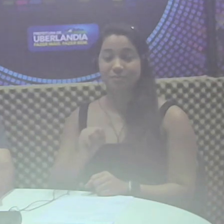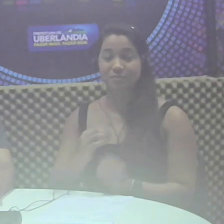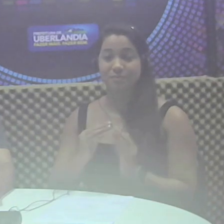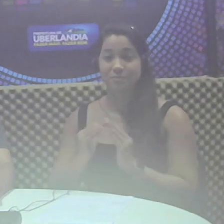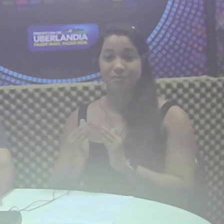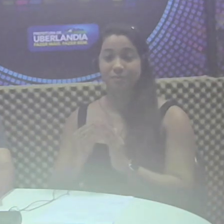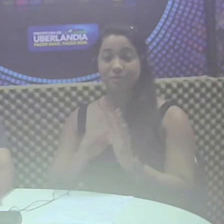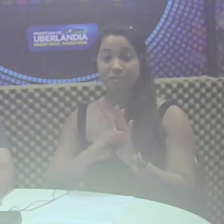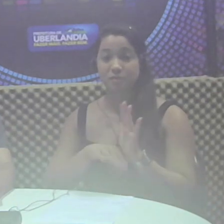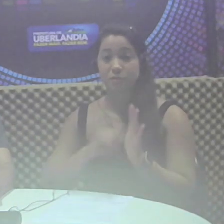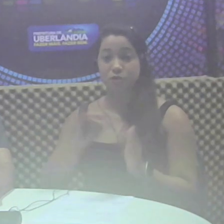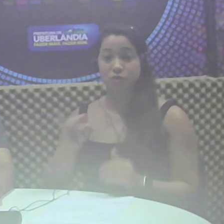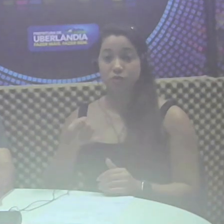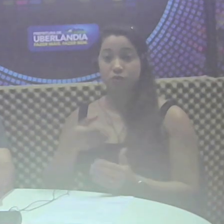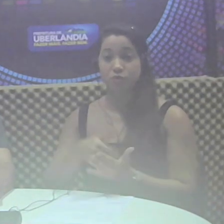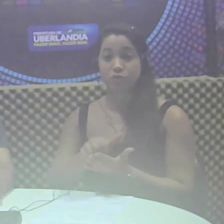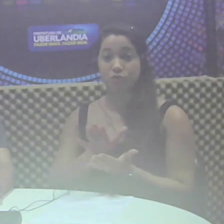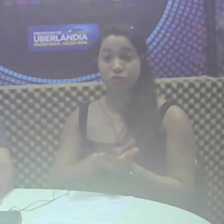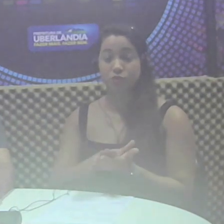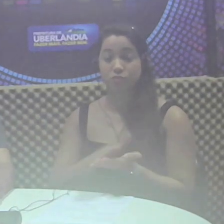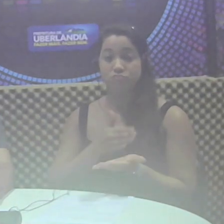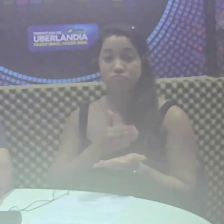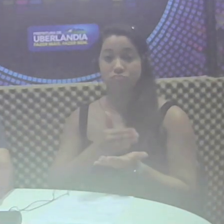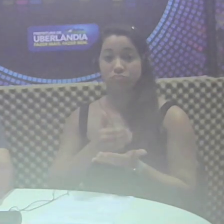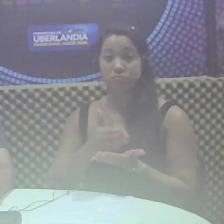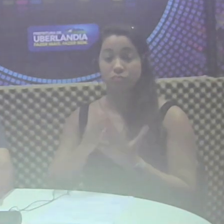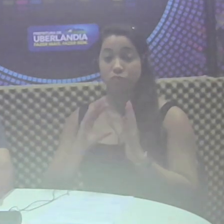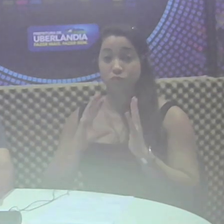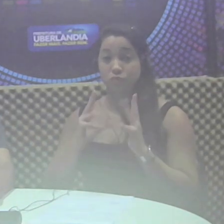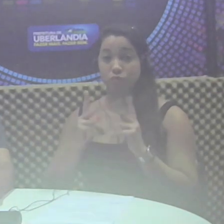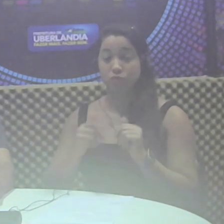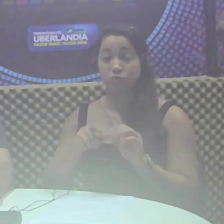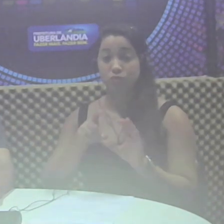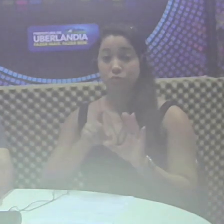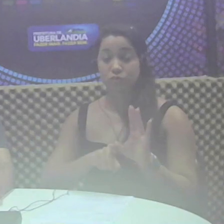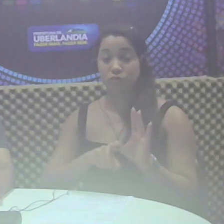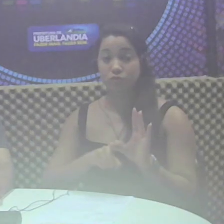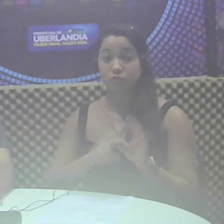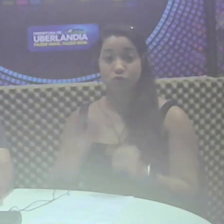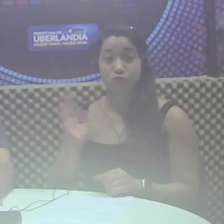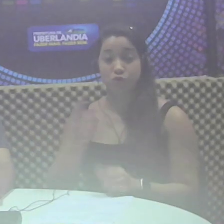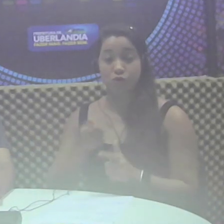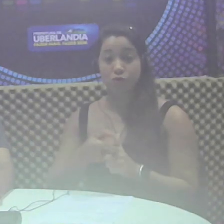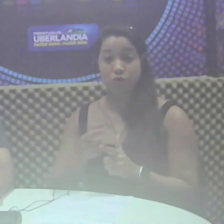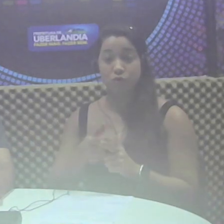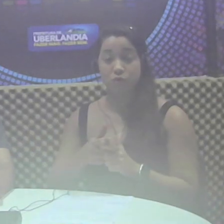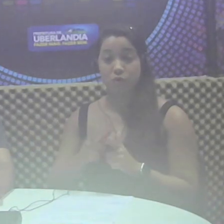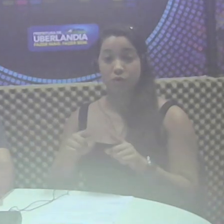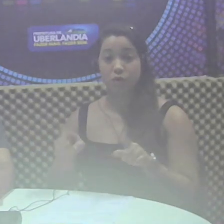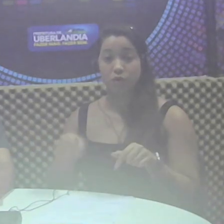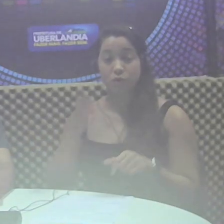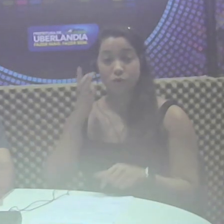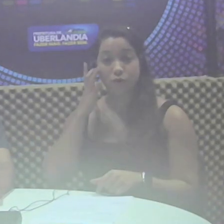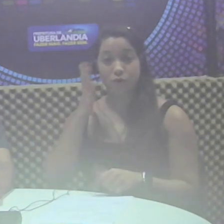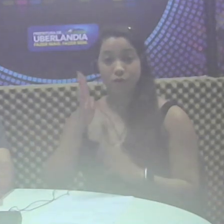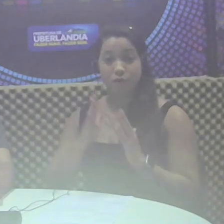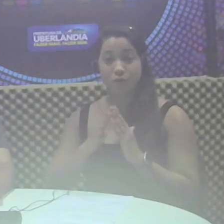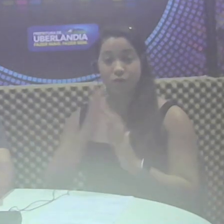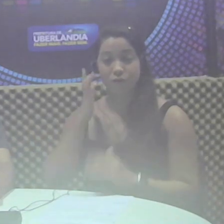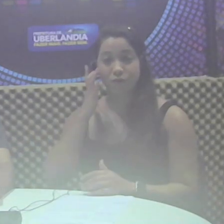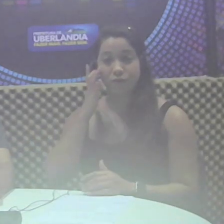descontos sobre juros e multas das parcelas de todas as dívidas do Tchau Aluguel, Lote Fácil, Casa